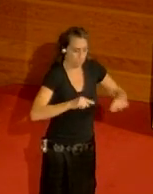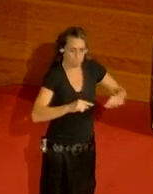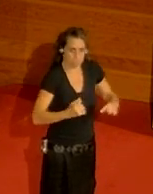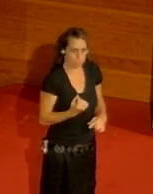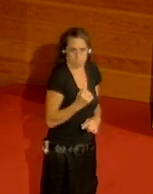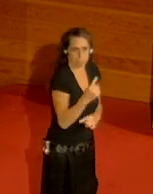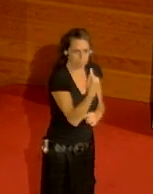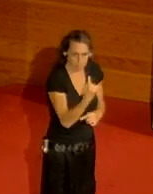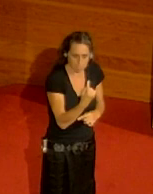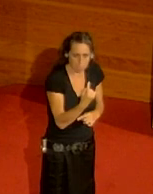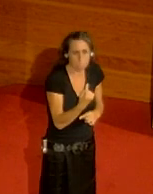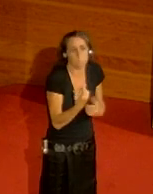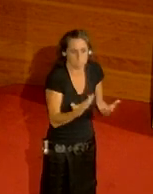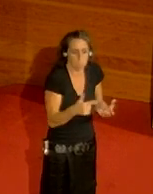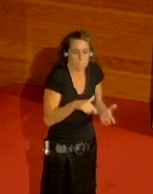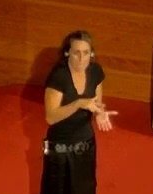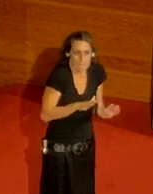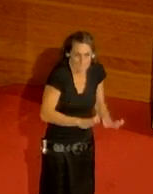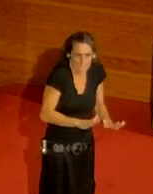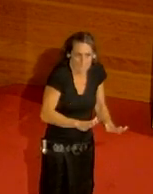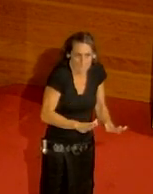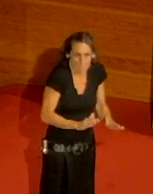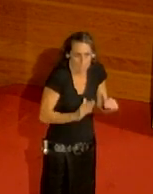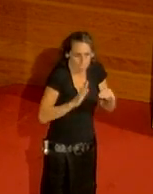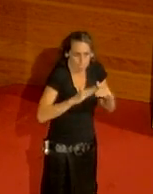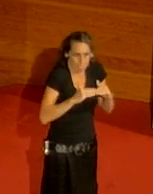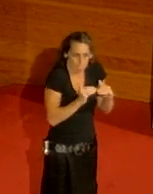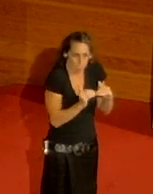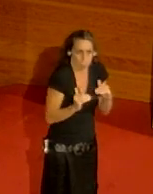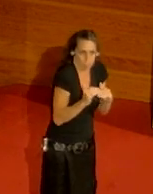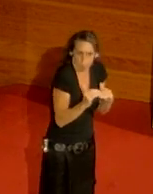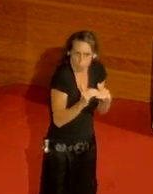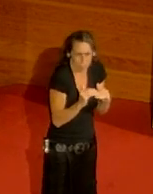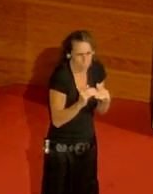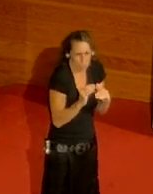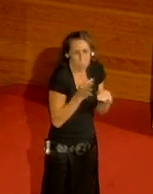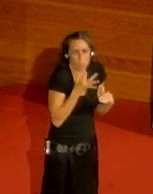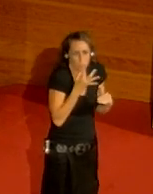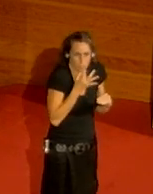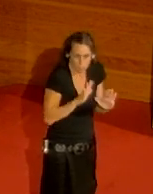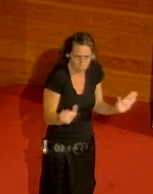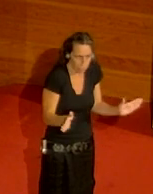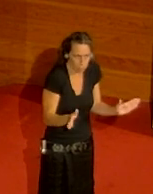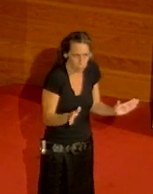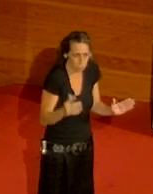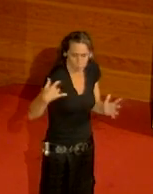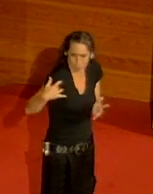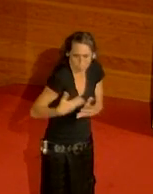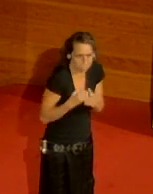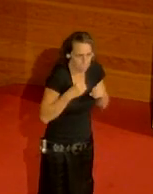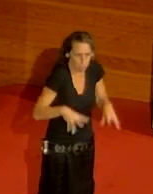parlamento pero con el mínimo de cuatro diputados o sea sé que rozó el paso por los pelos el umbral mínimo de fue el peor resultado de su